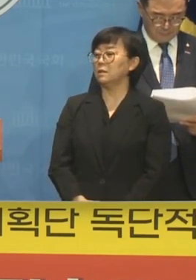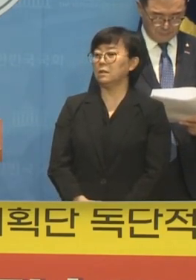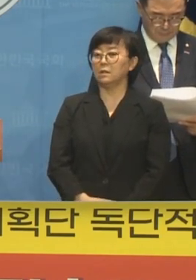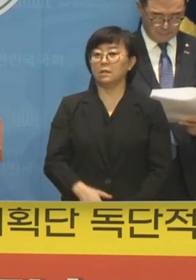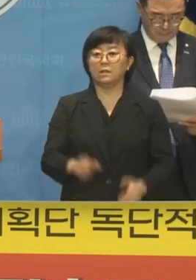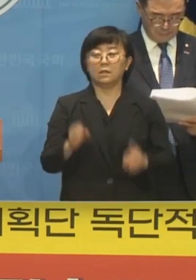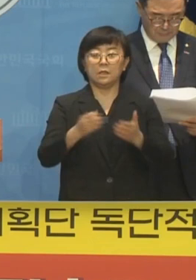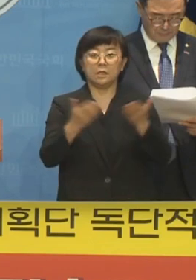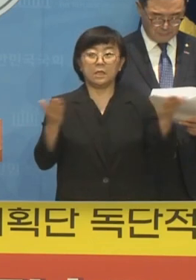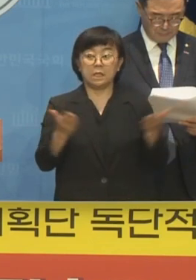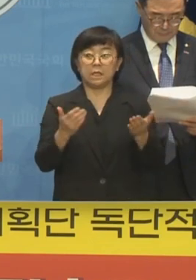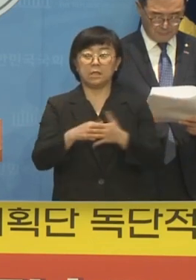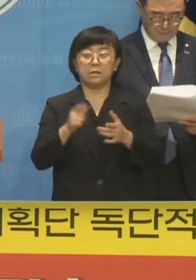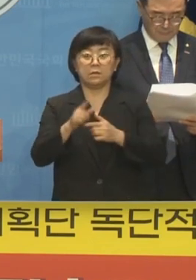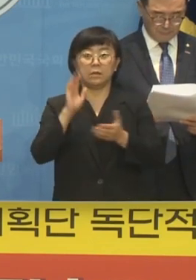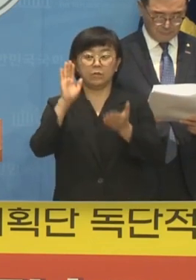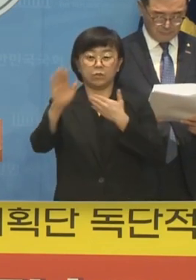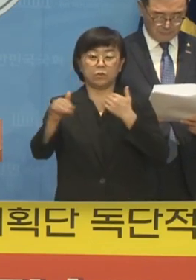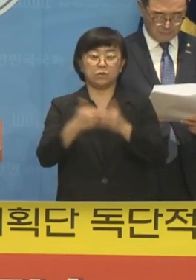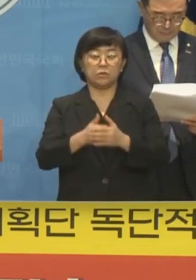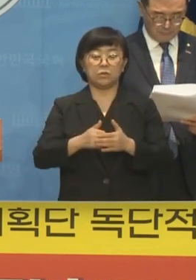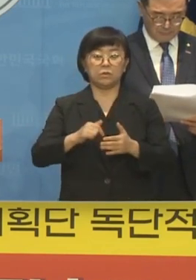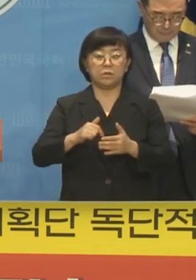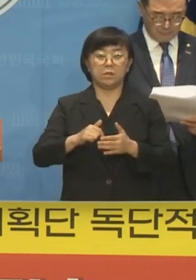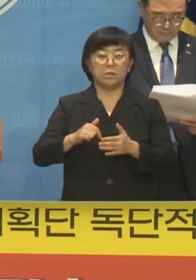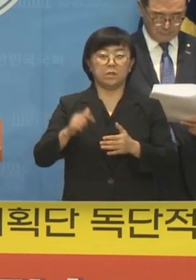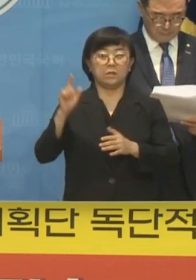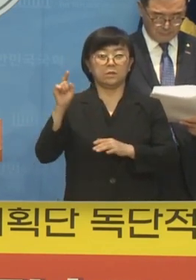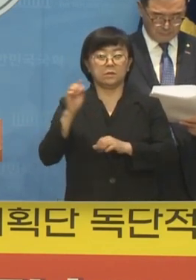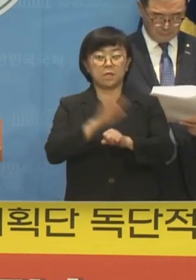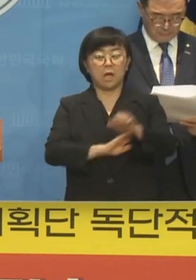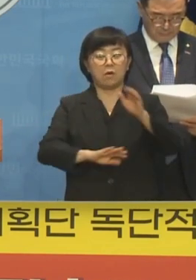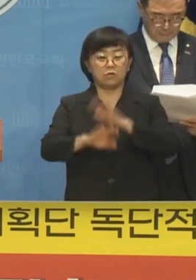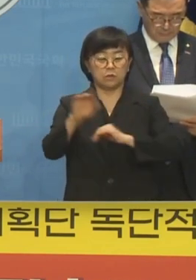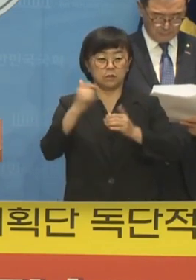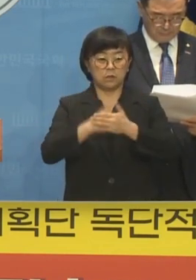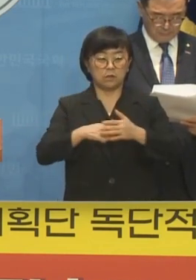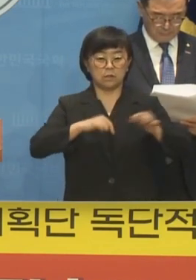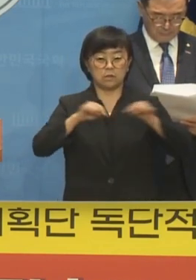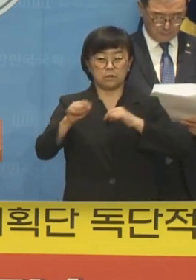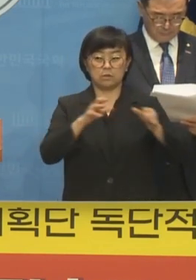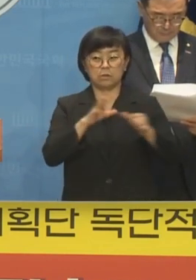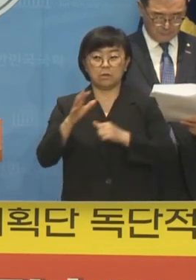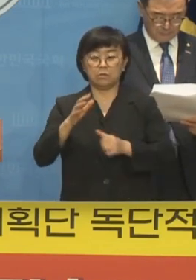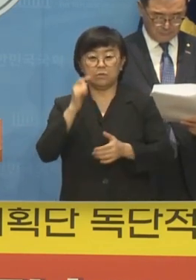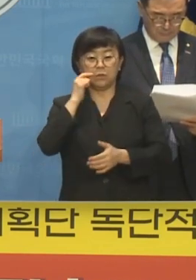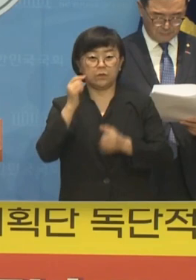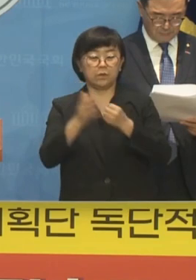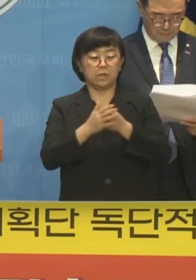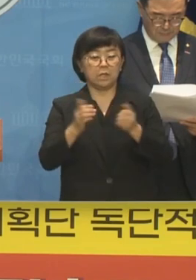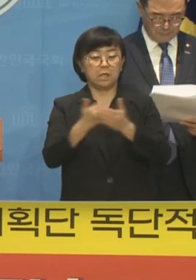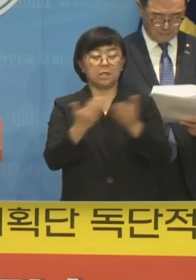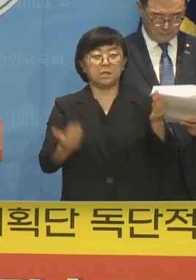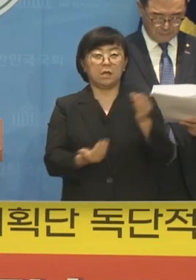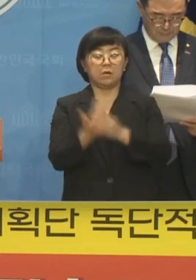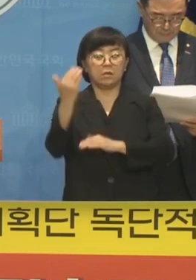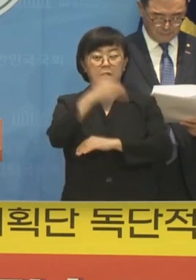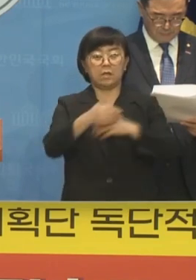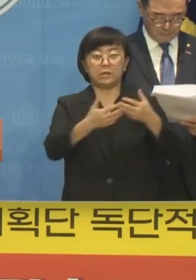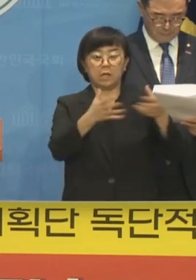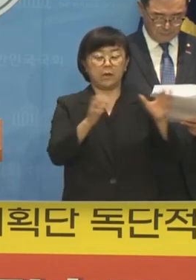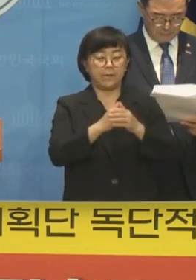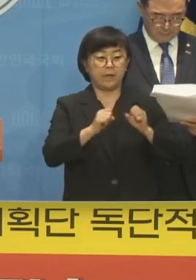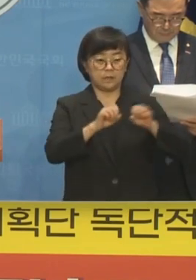여순 사건은 더 이상 좌우 진영의 정치적 도구가 될 수 없다. 여순 사건 기획단